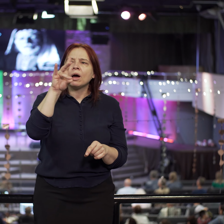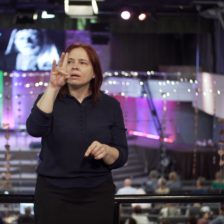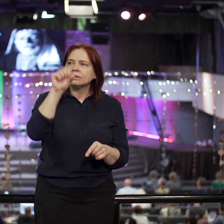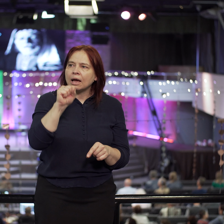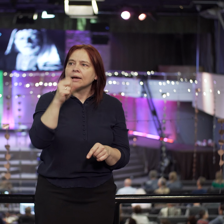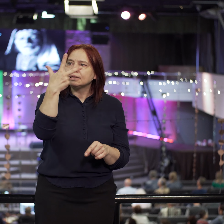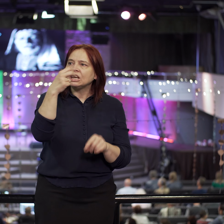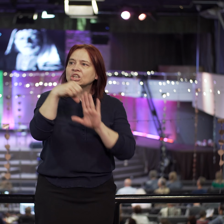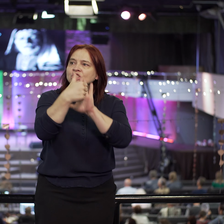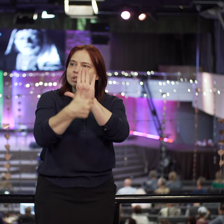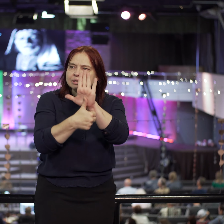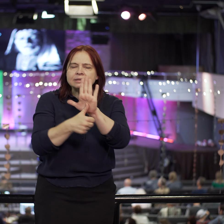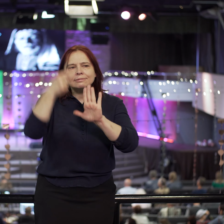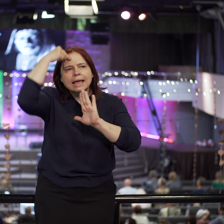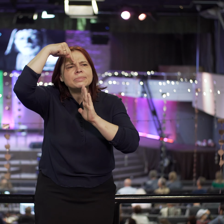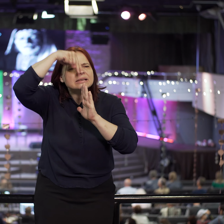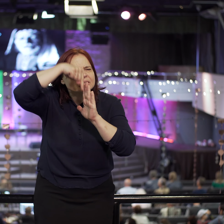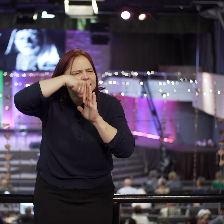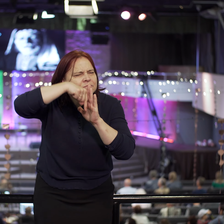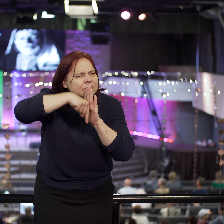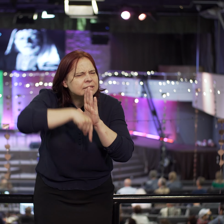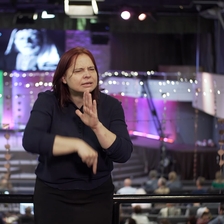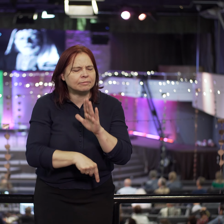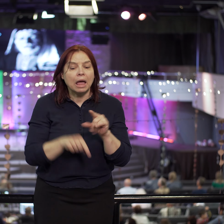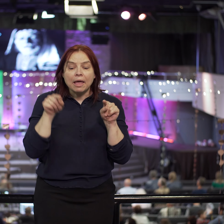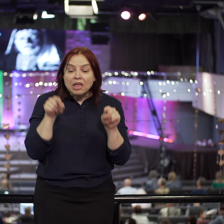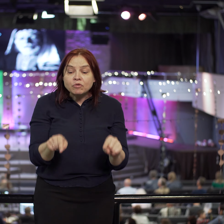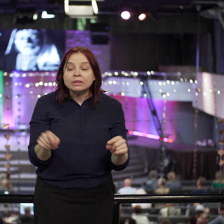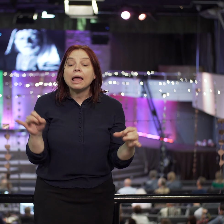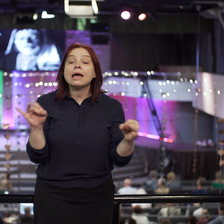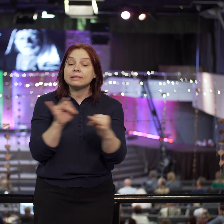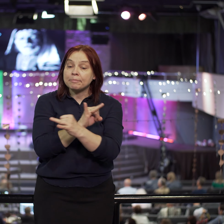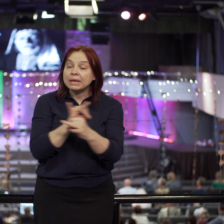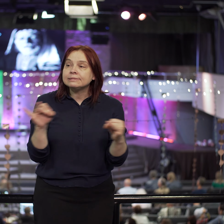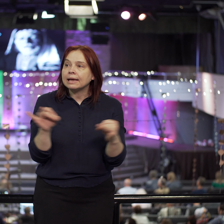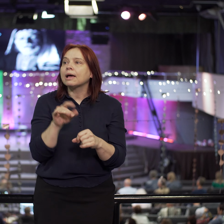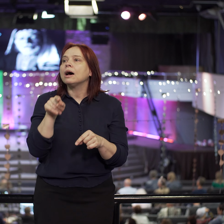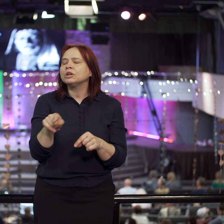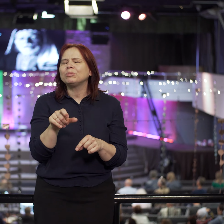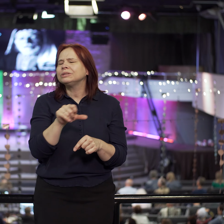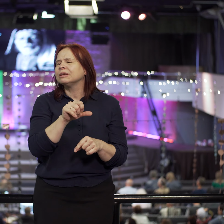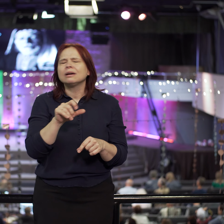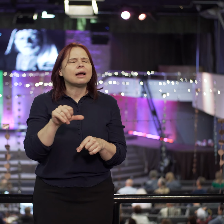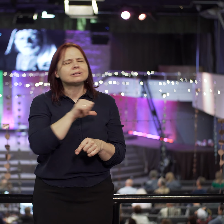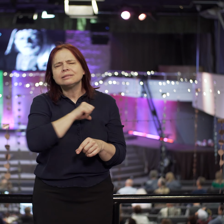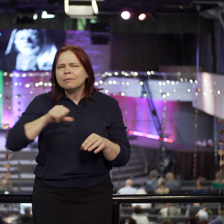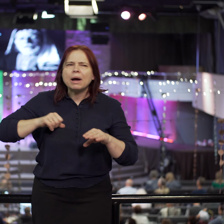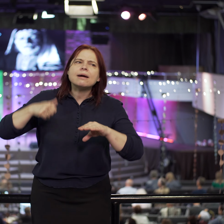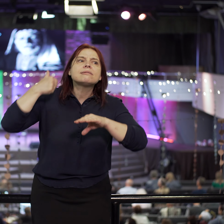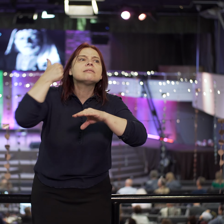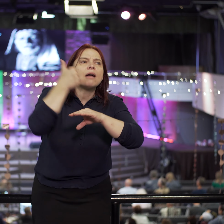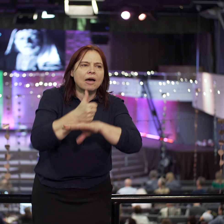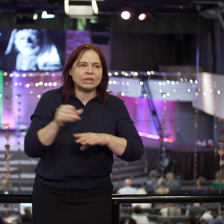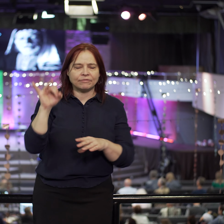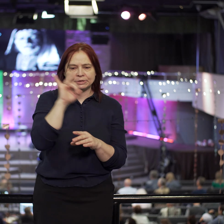16. Это суть Евангелия. То есть вот эта беседа, она будет ключевой в истории. И